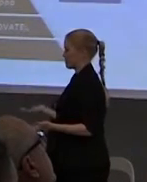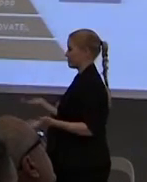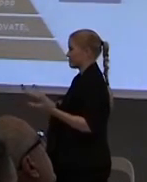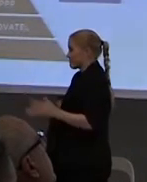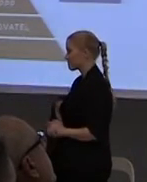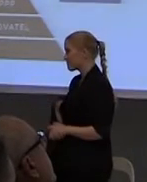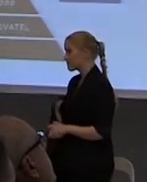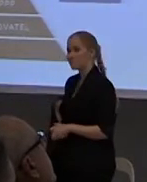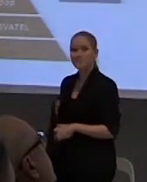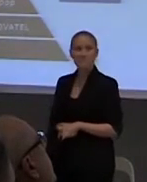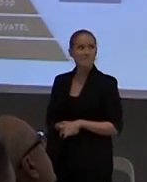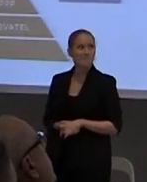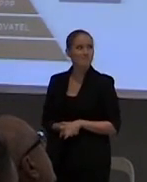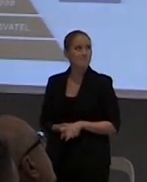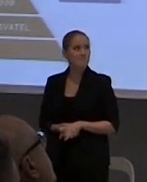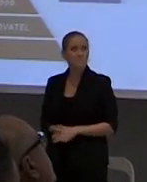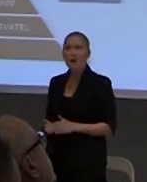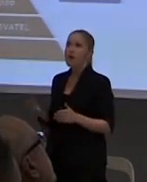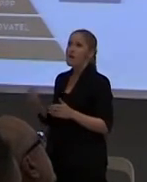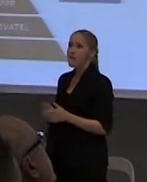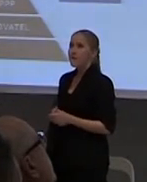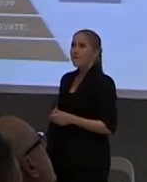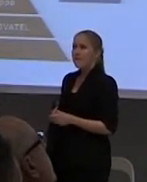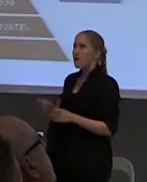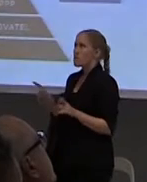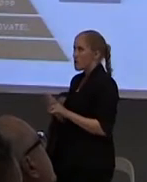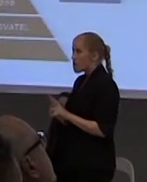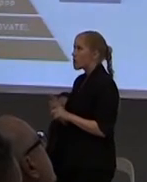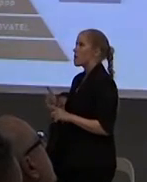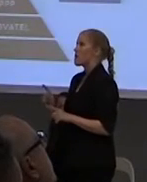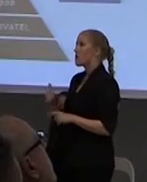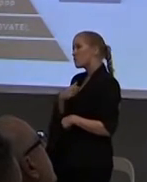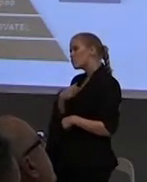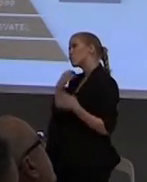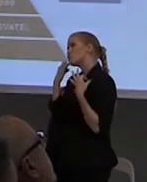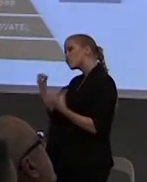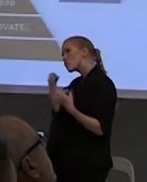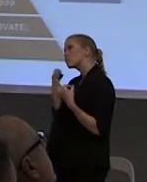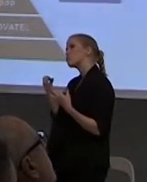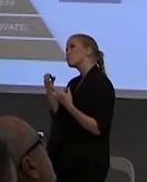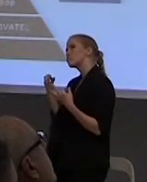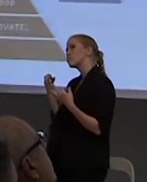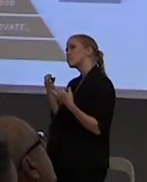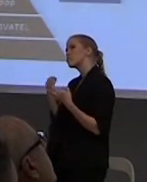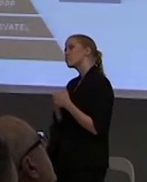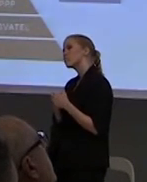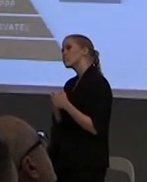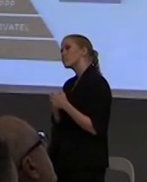stane. Pardon, pak jedna z věcí, kterou bych si tak jako přál teďka je,